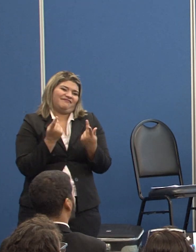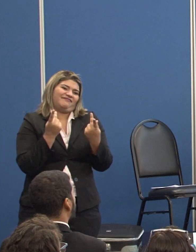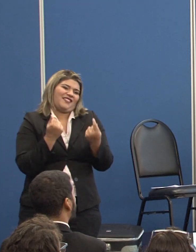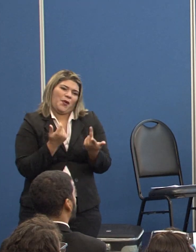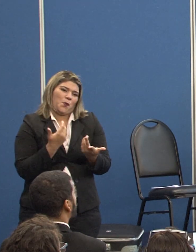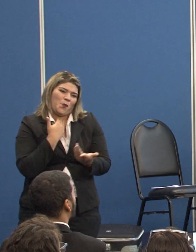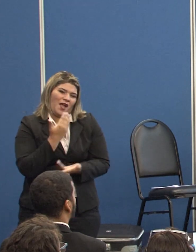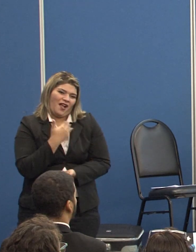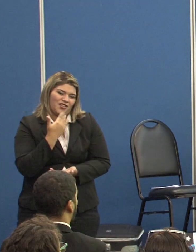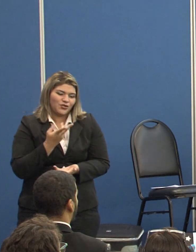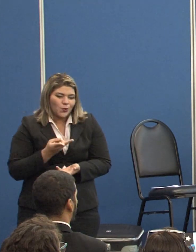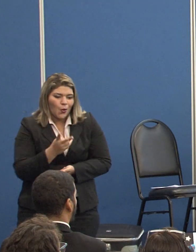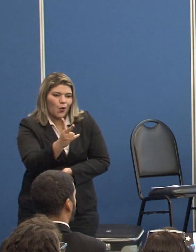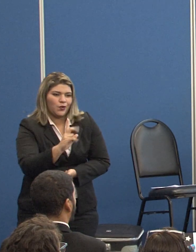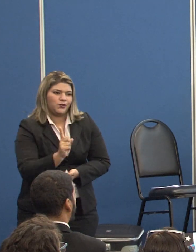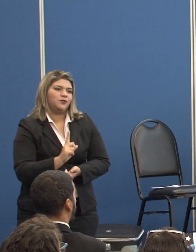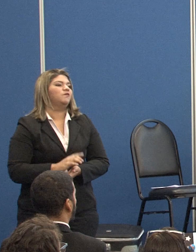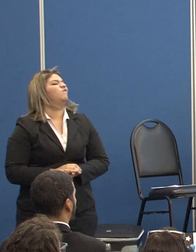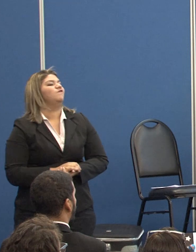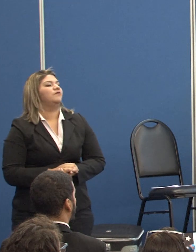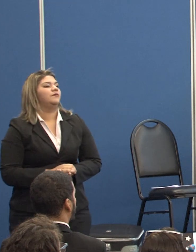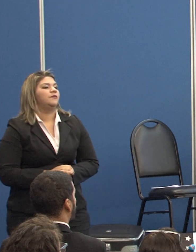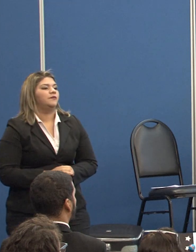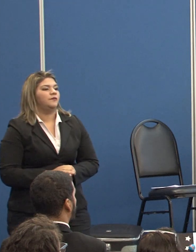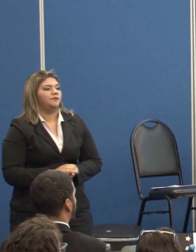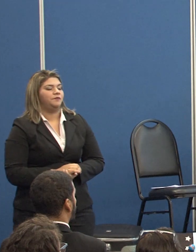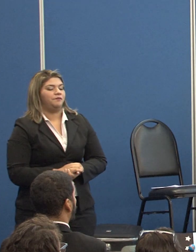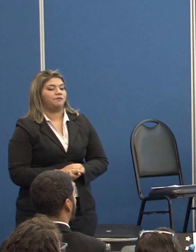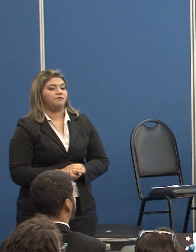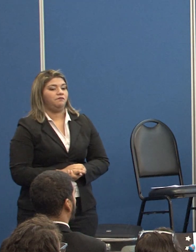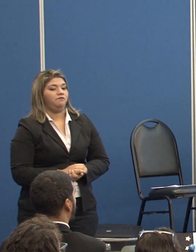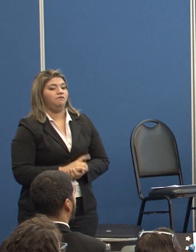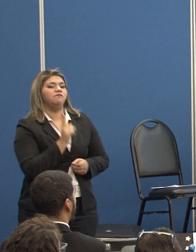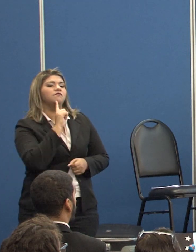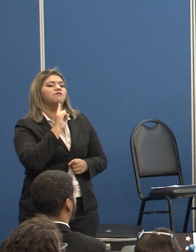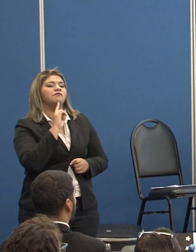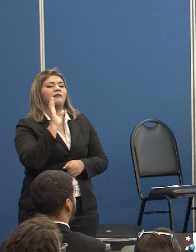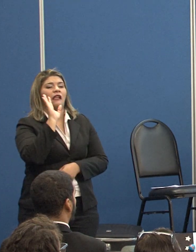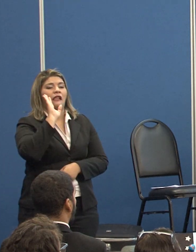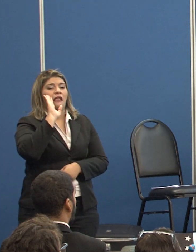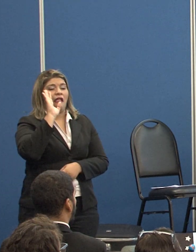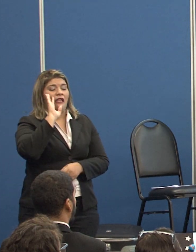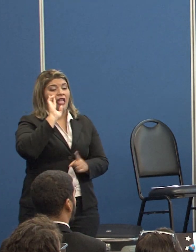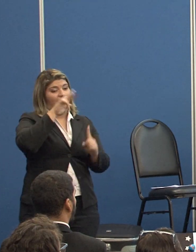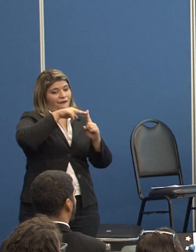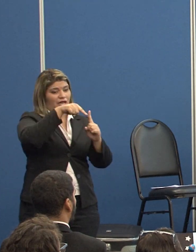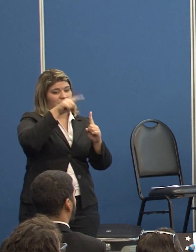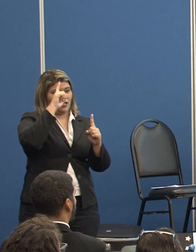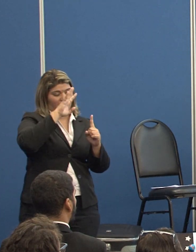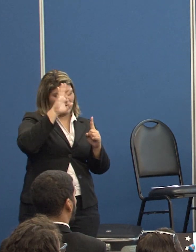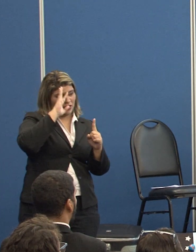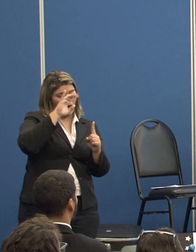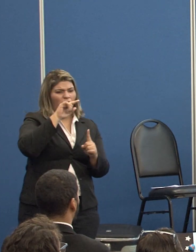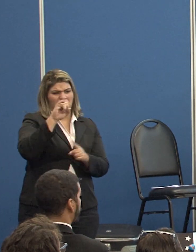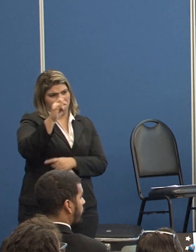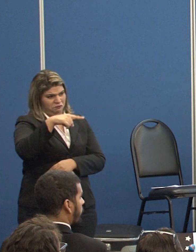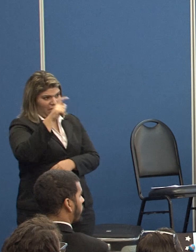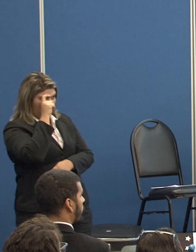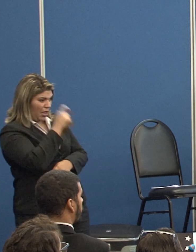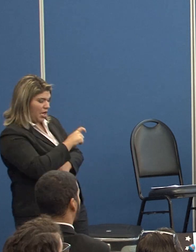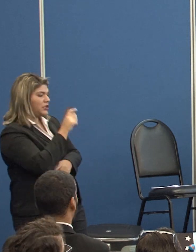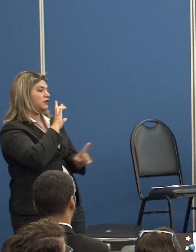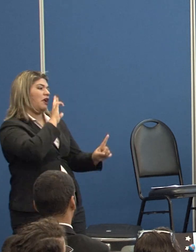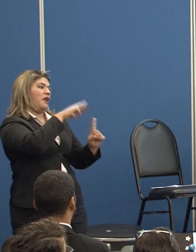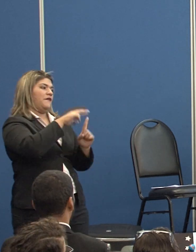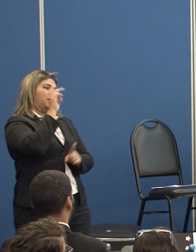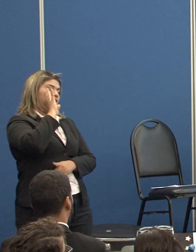de ensino-aprendizagem. Nossa fundamentação teórica, depois, se alguém tiver interesse, né, nós nos baseamos